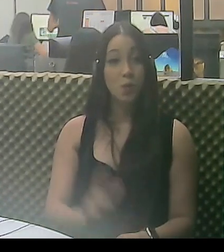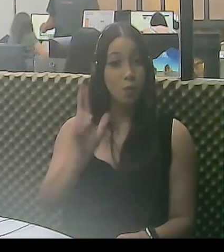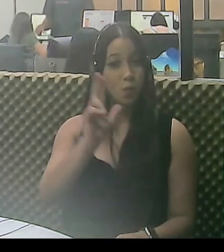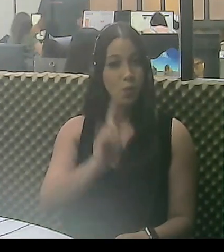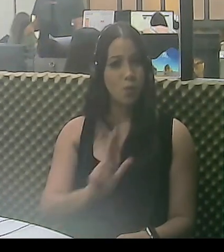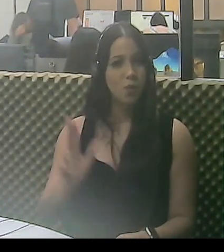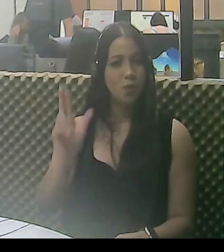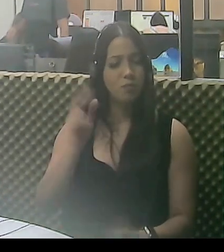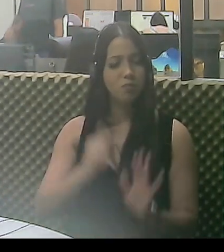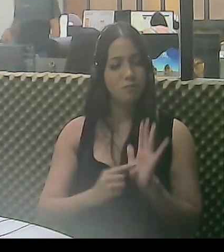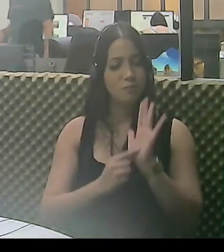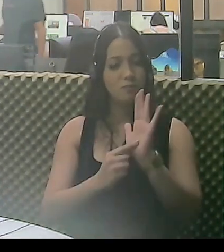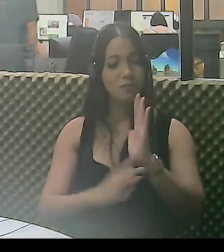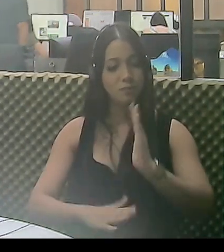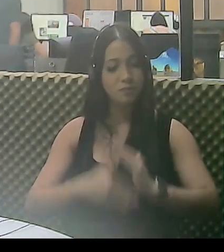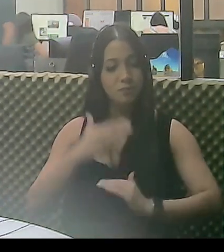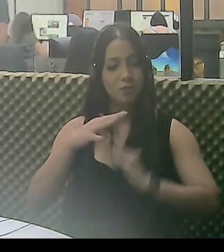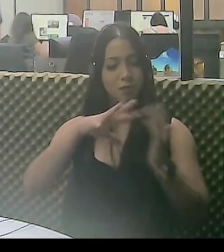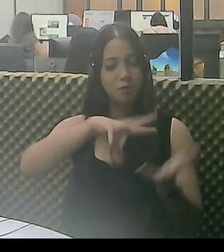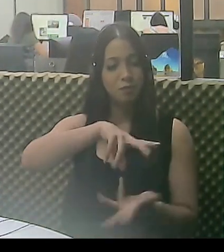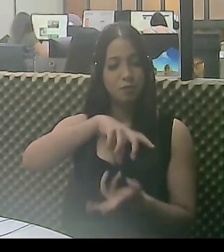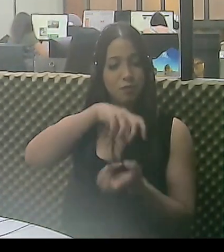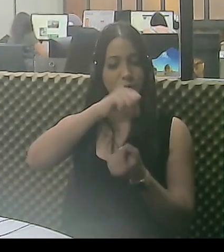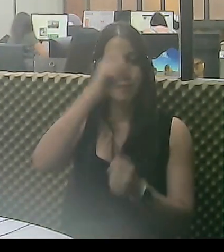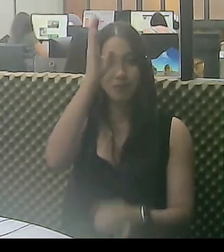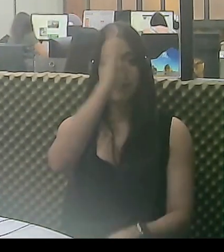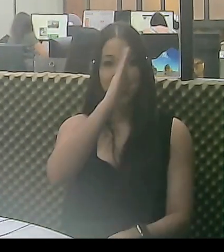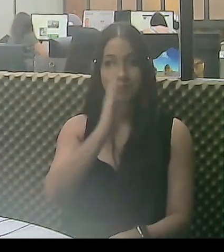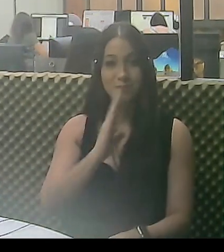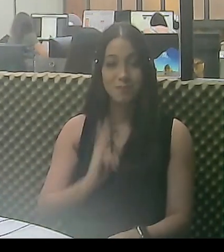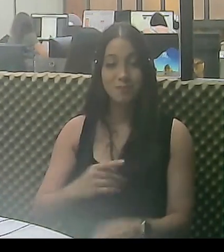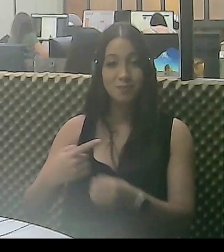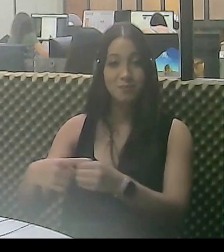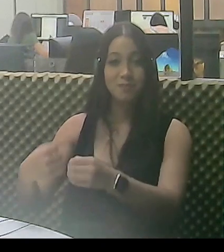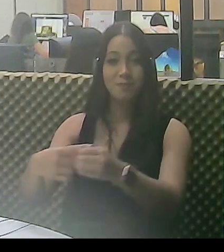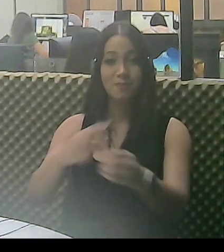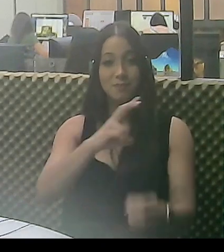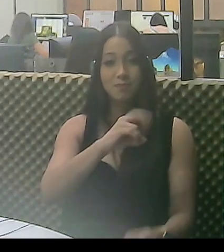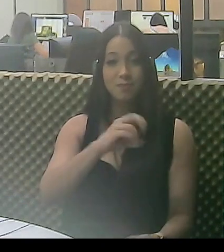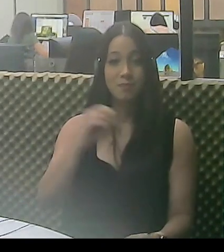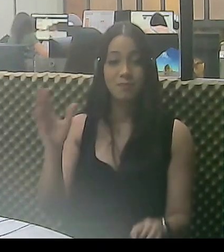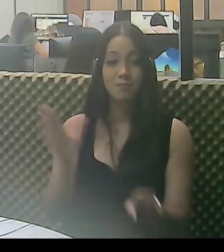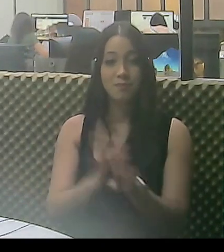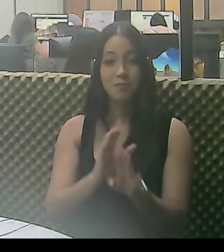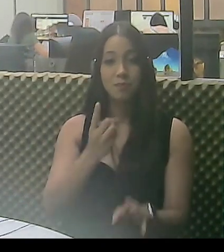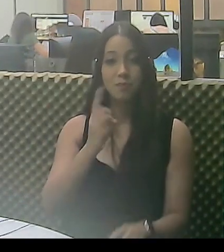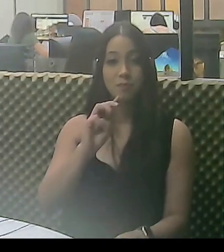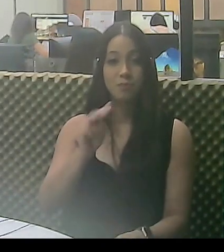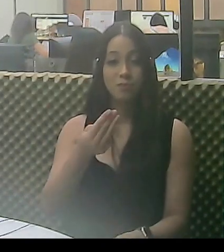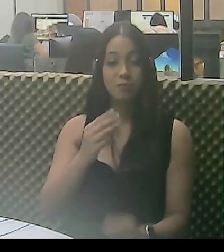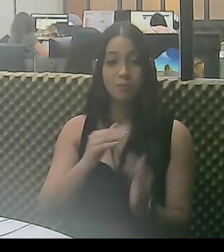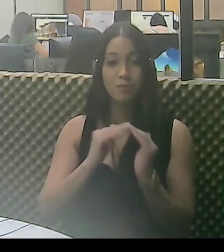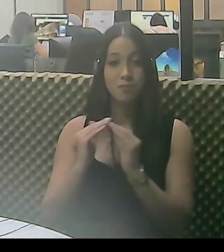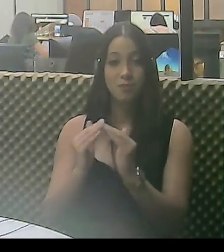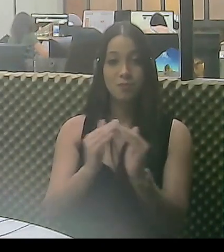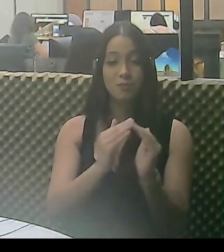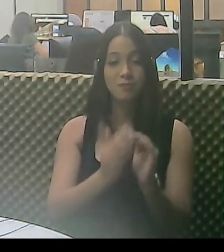Uberlândia apresenta o desenvolvimento mais sustentável do Brasil dentre as cidades com 500 mil a 1 milhão de